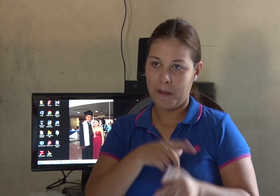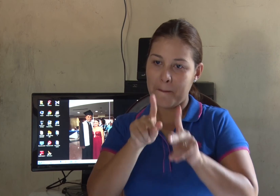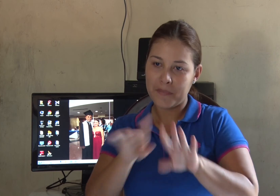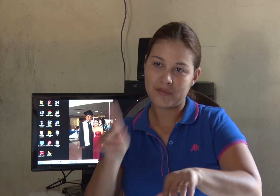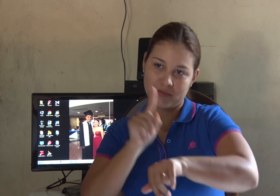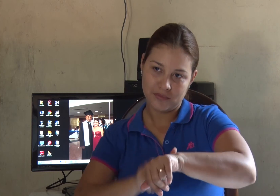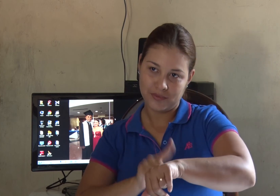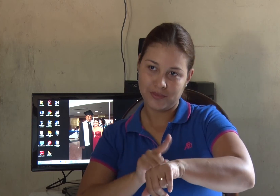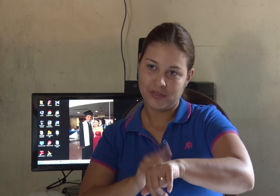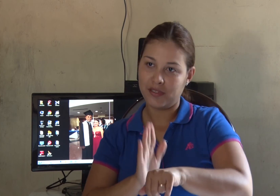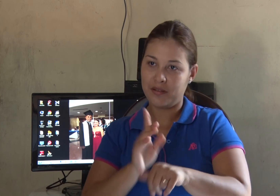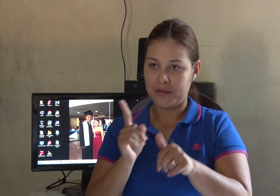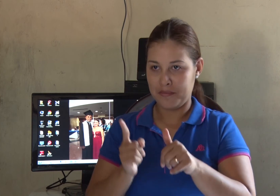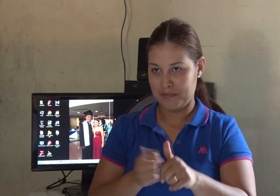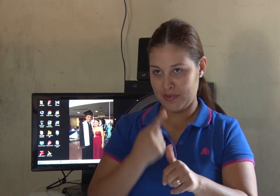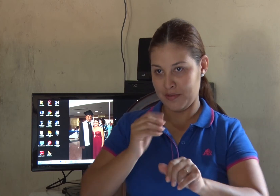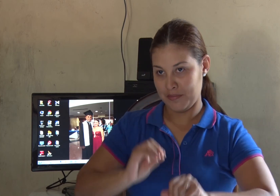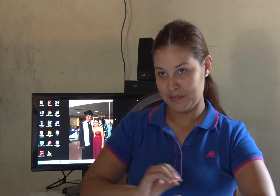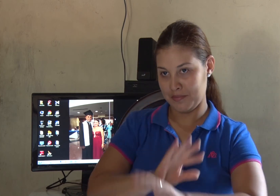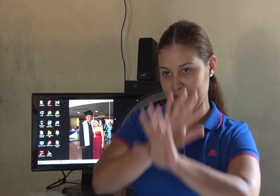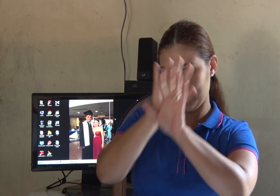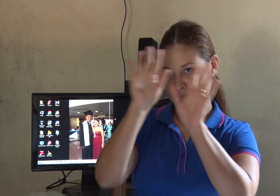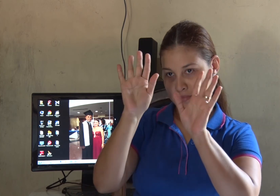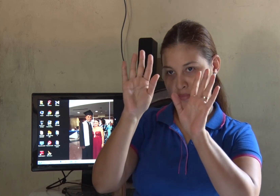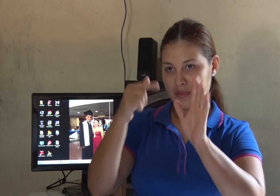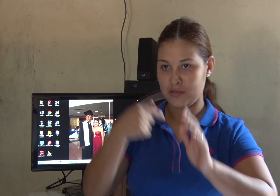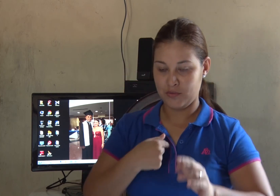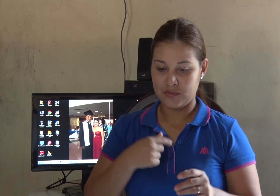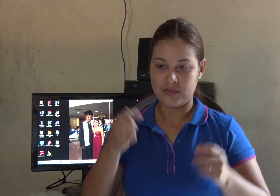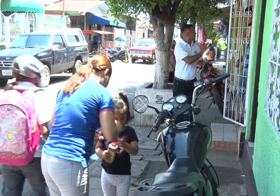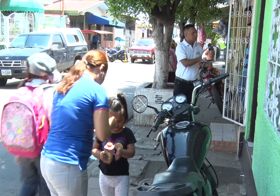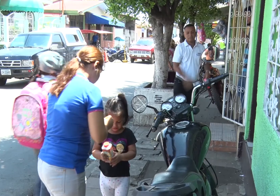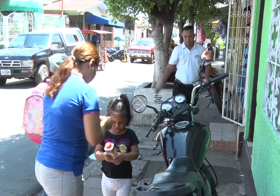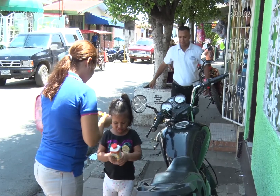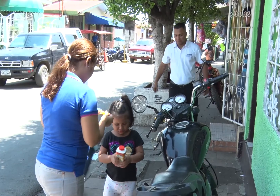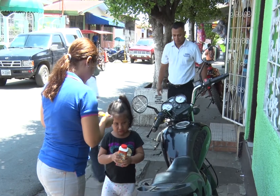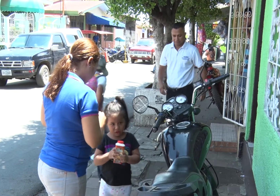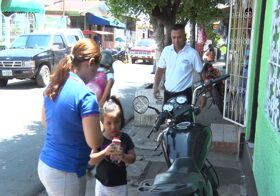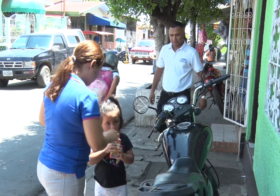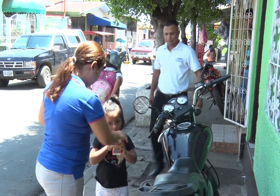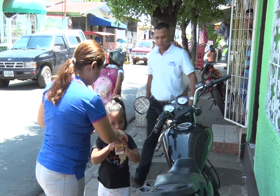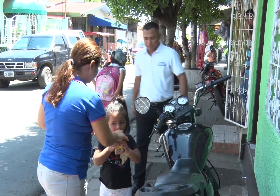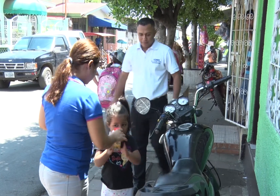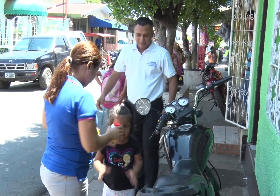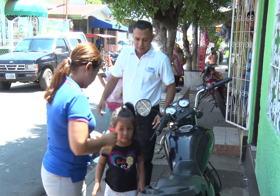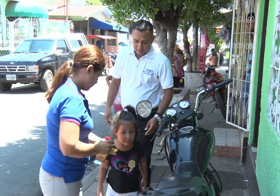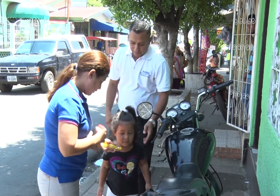Nos coordinamos. Primero Harlan, por la mañana, lleva a mi hija a la escuela, yo me